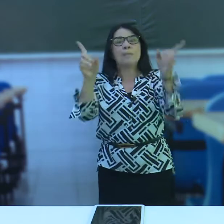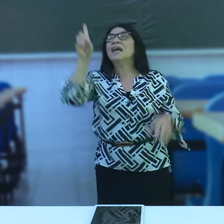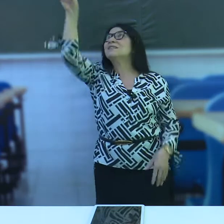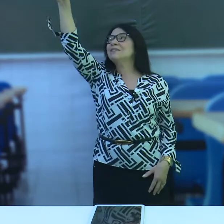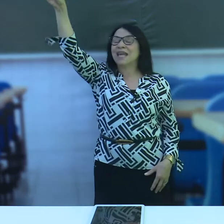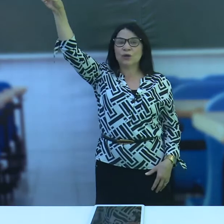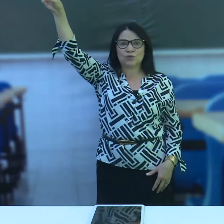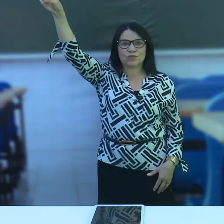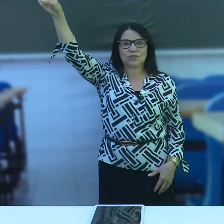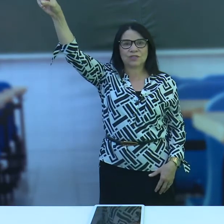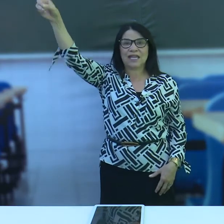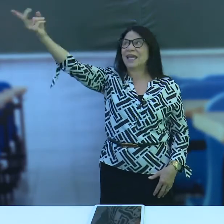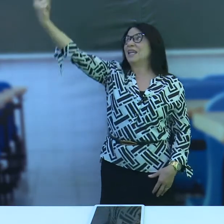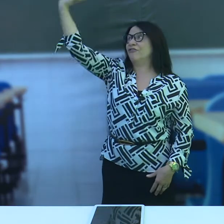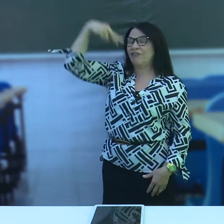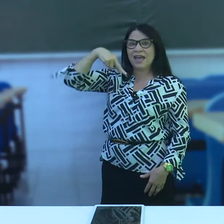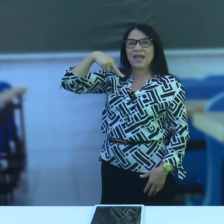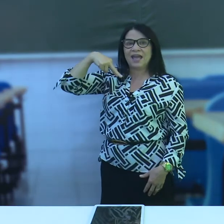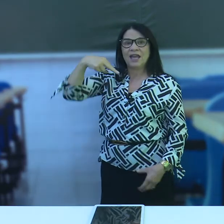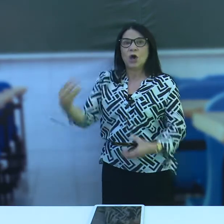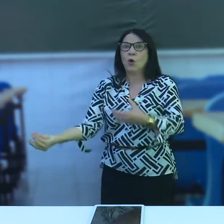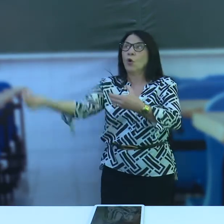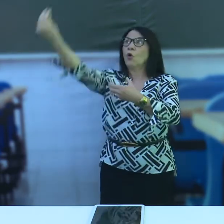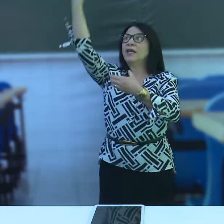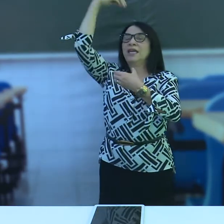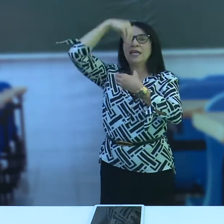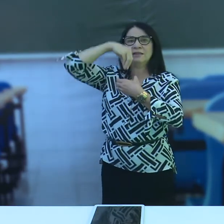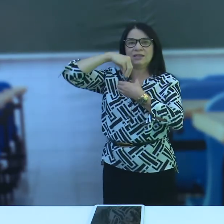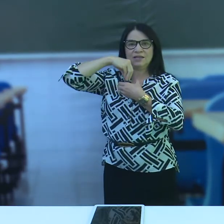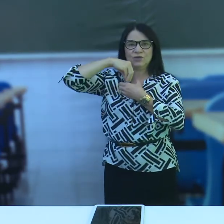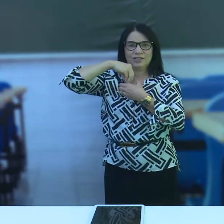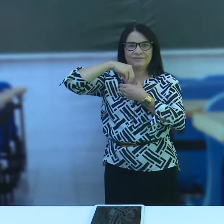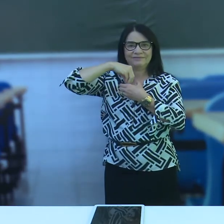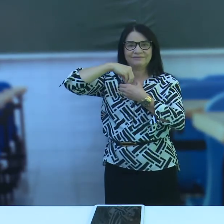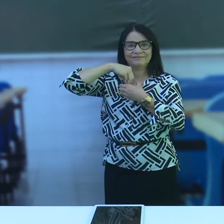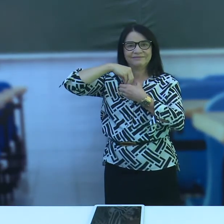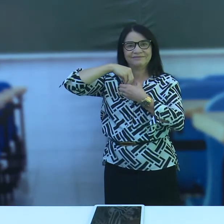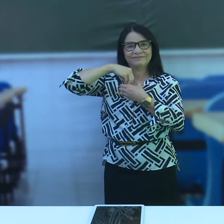mas Deus, ele vê o interior.